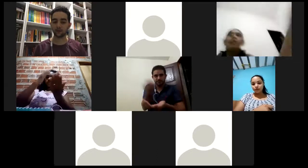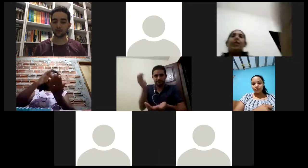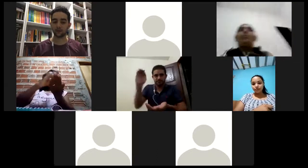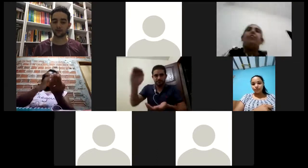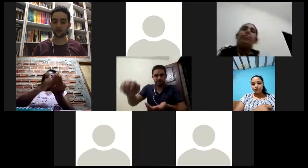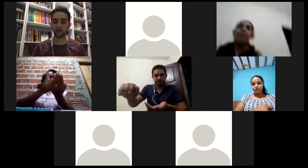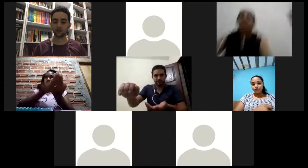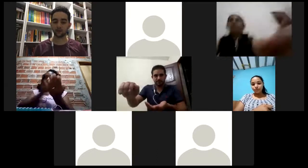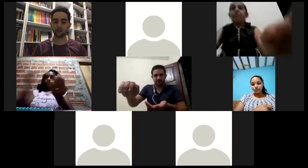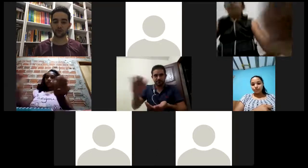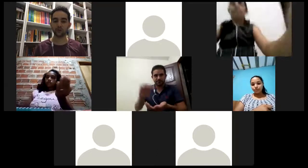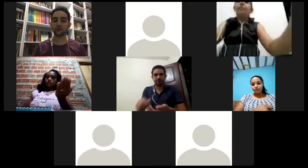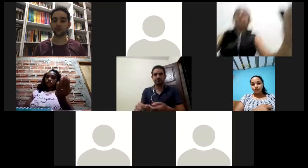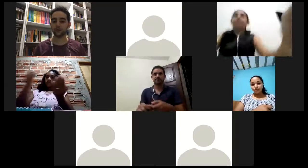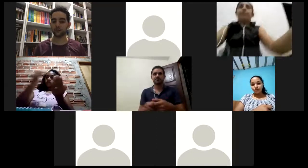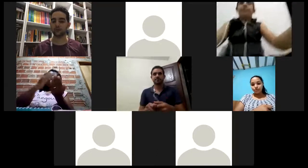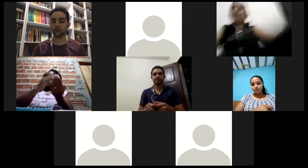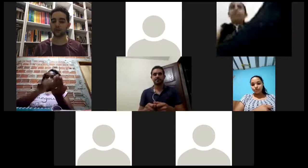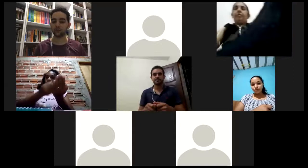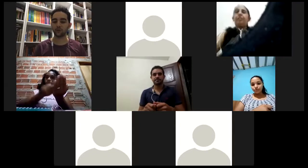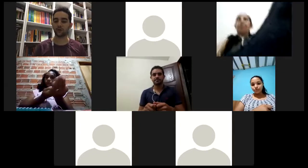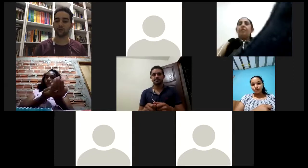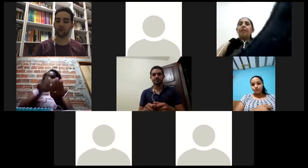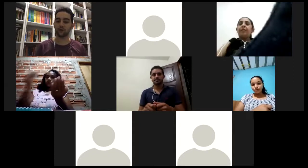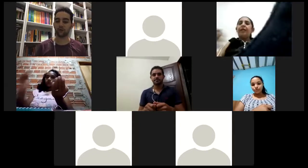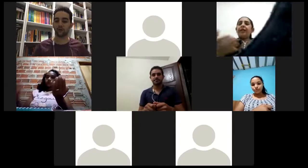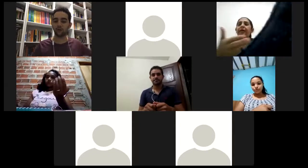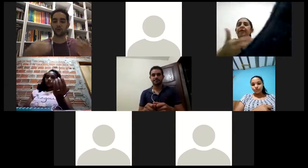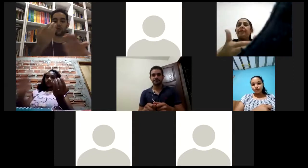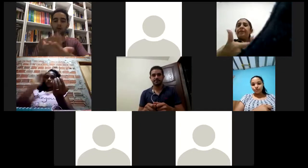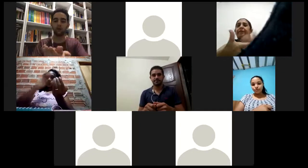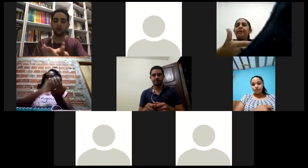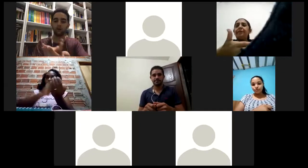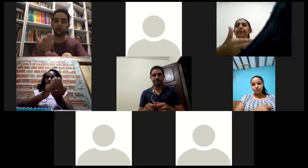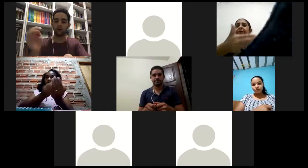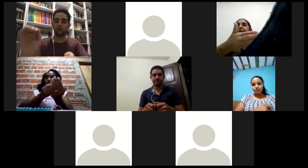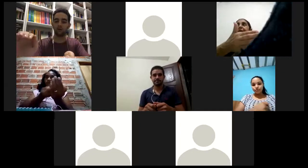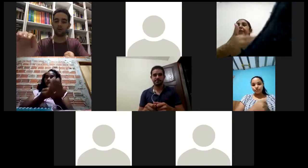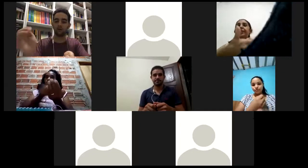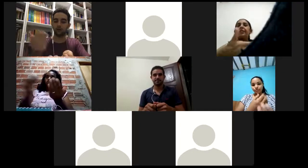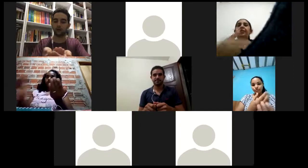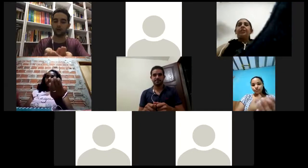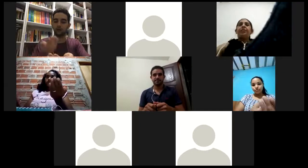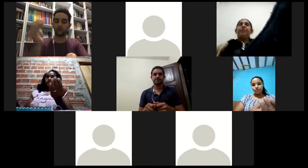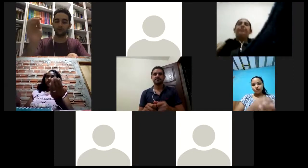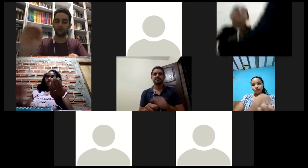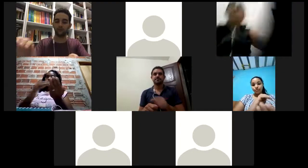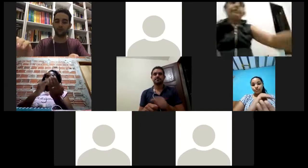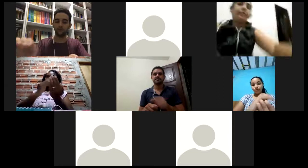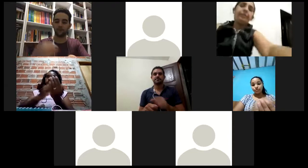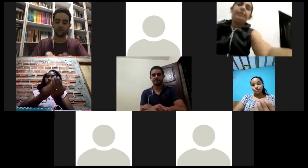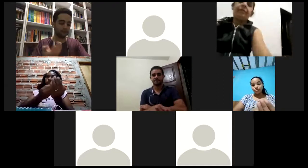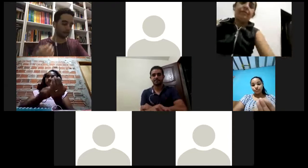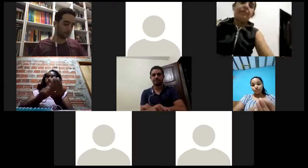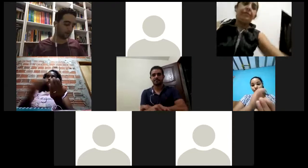As duas mãos como se fossem duas conchinhas. Isso, tira de uma mão e coloca lá.